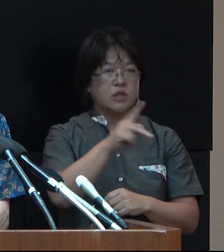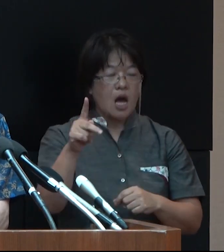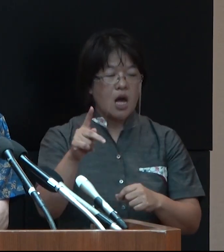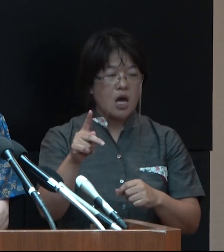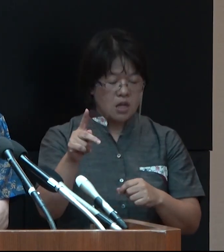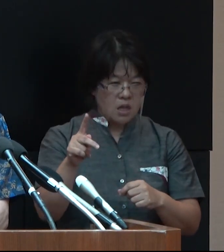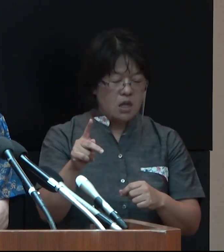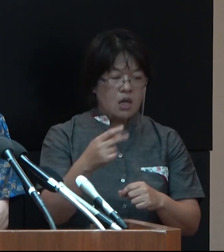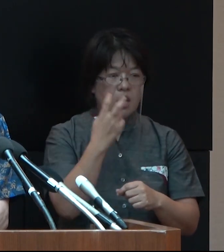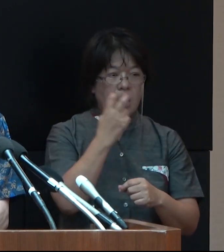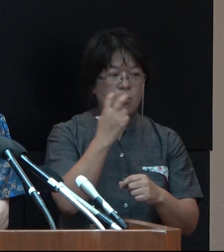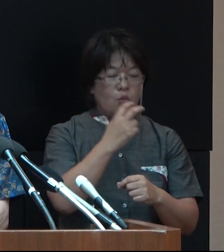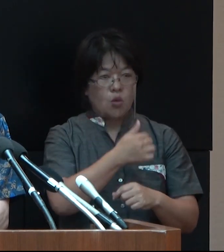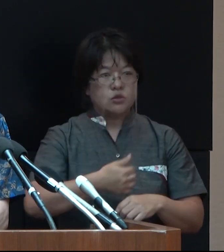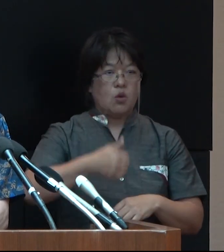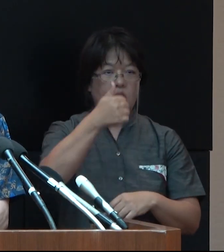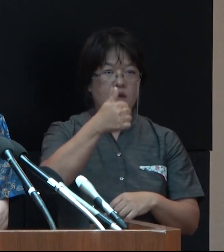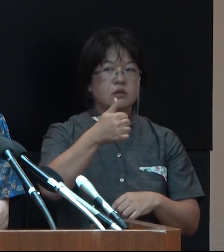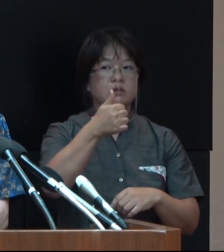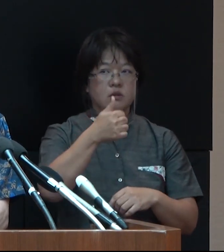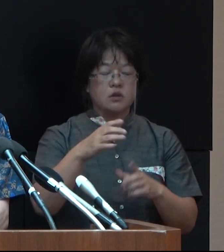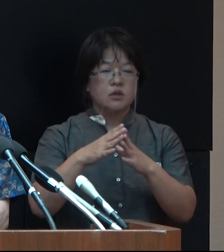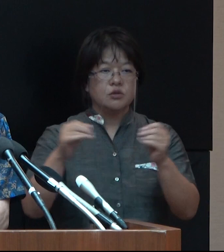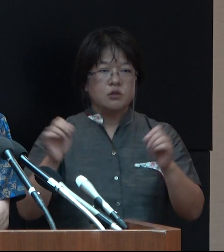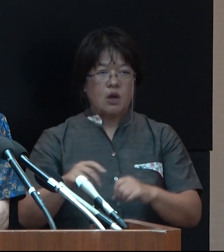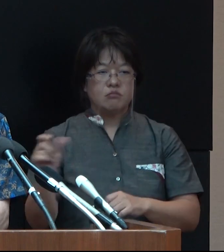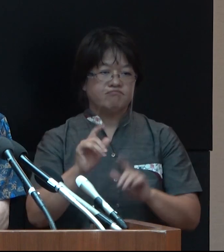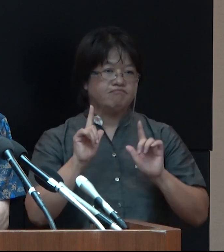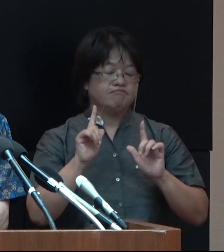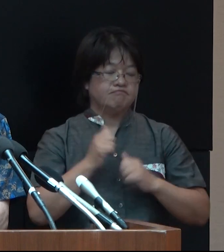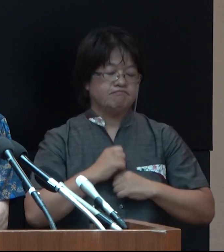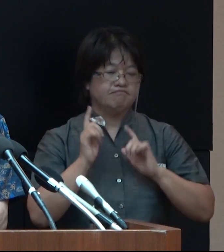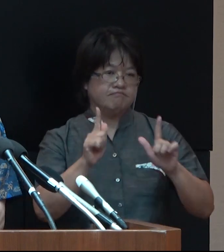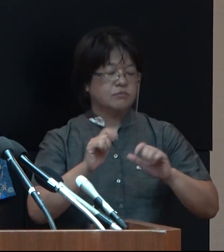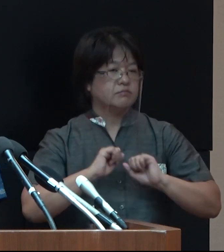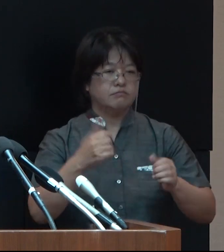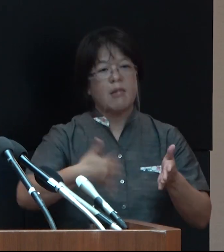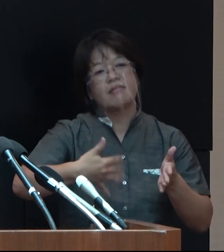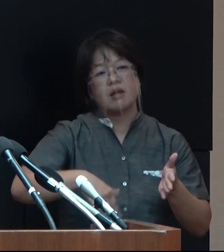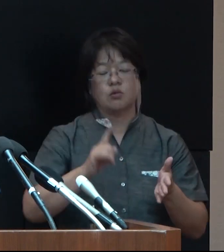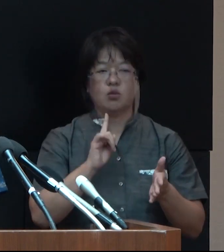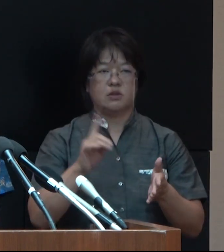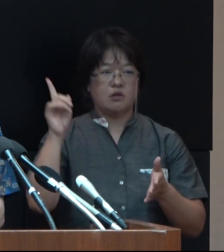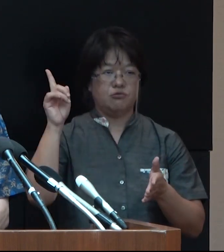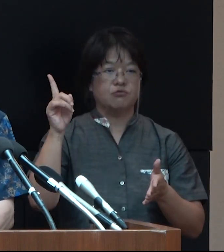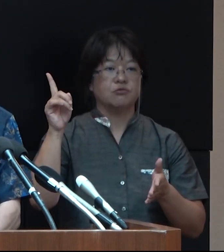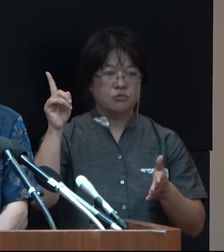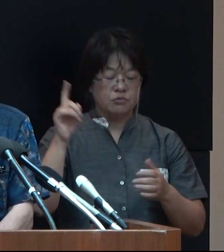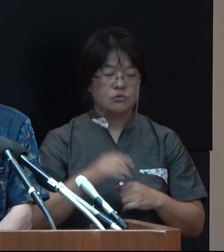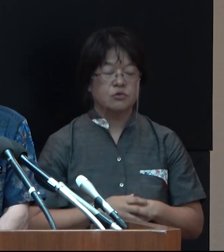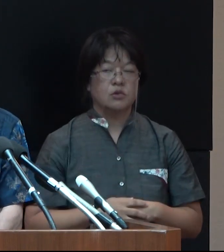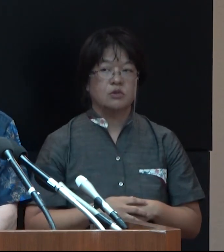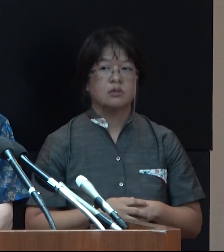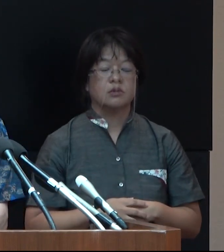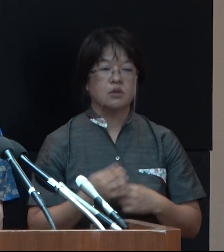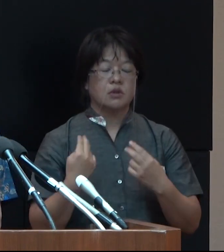まだその全国国として緊急事態宣言を出す状況には至っていないというふうに述べています。で、結果その自治体が独自に判断する